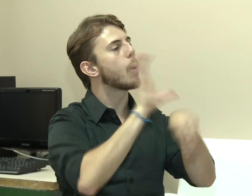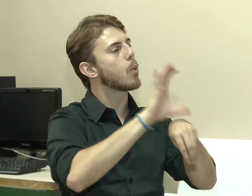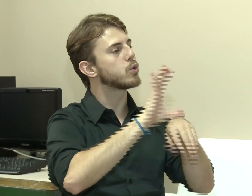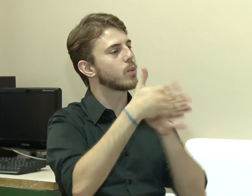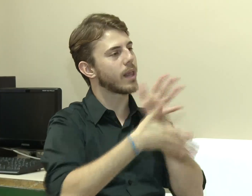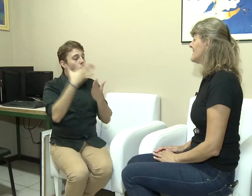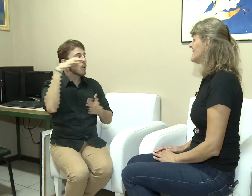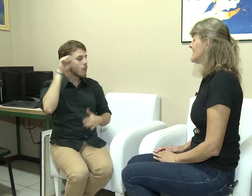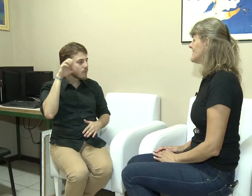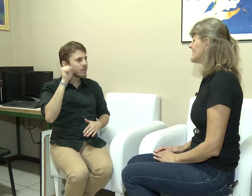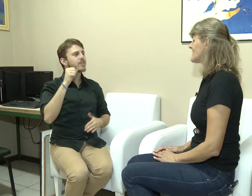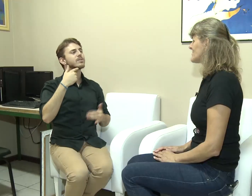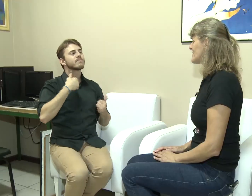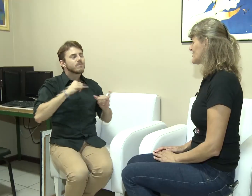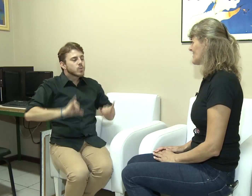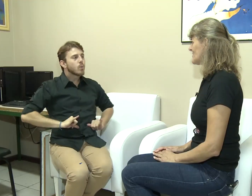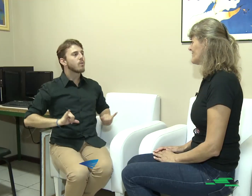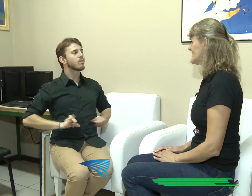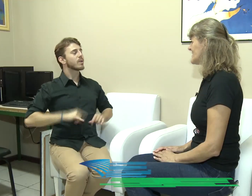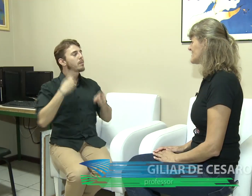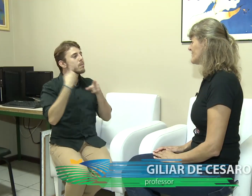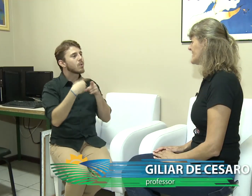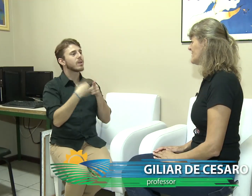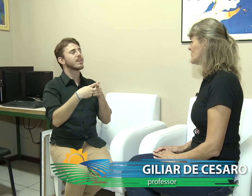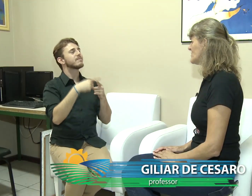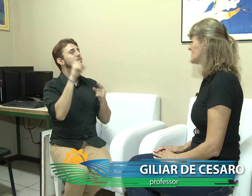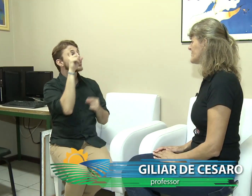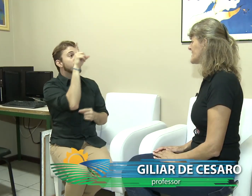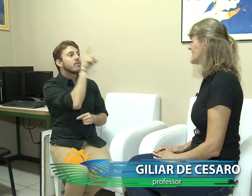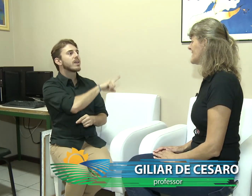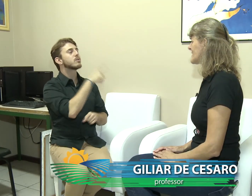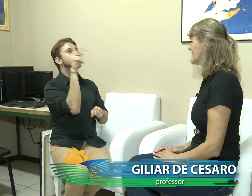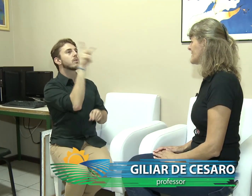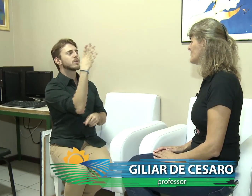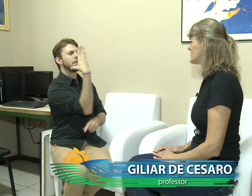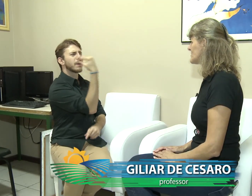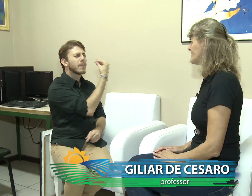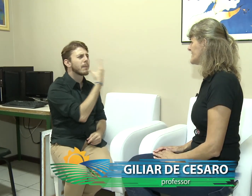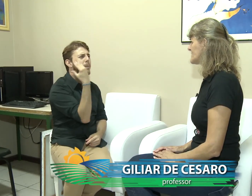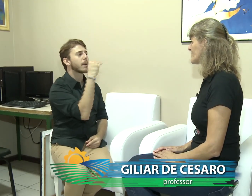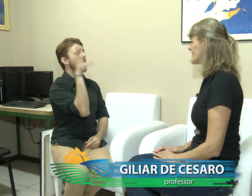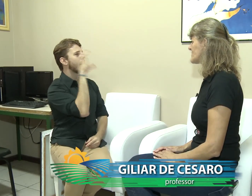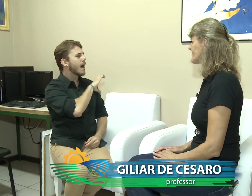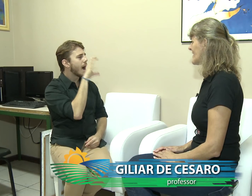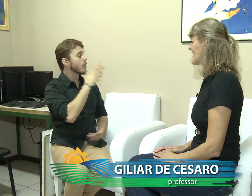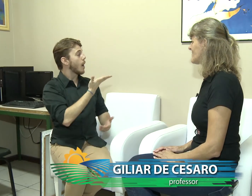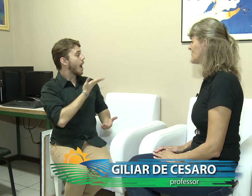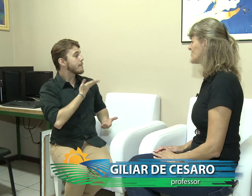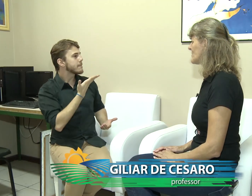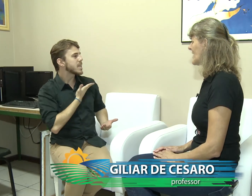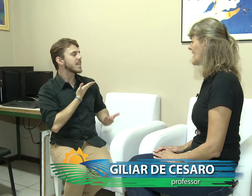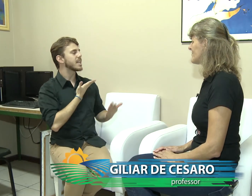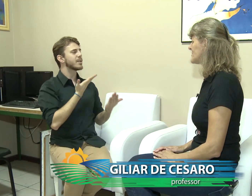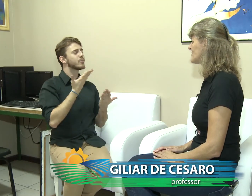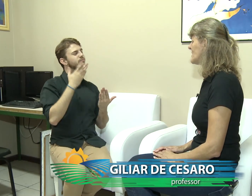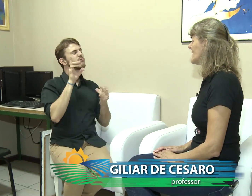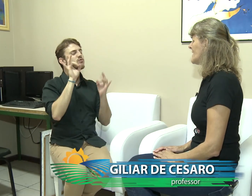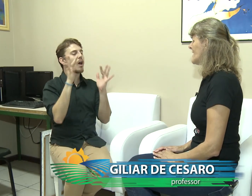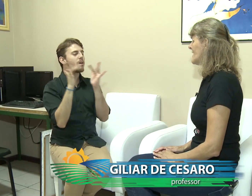limitação. Ele, dentro de uma escola de ouvintes, ele sofria muito, porque ele era muito difícil. O professor falava muito rápido,